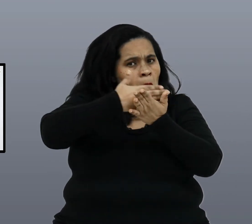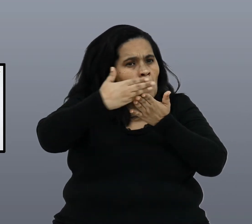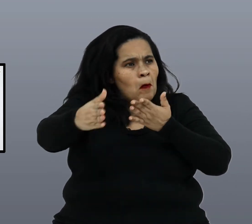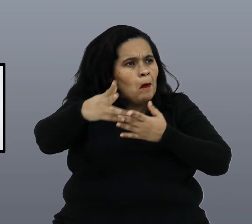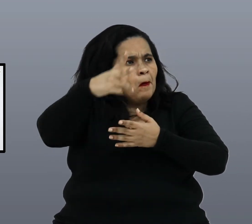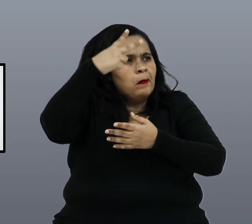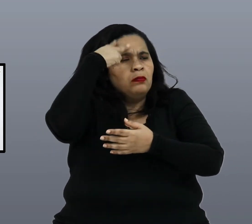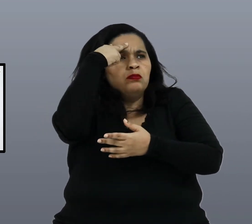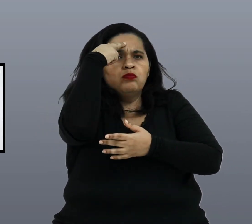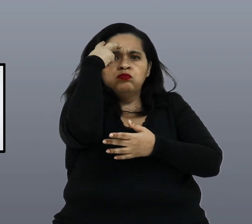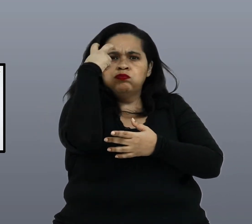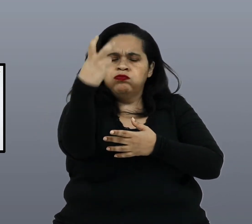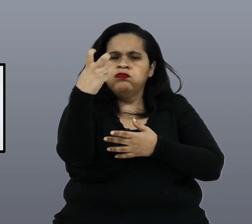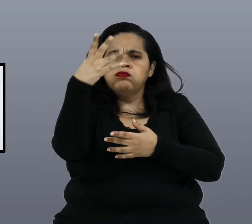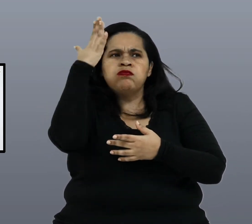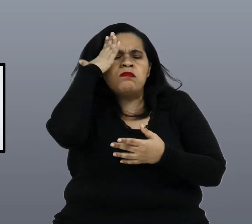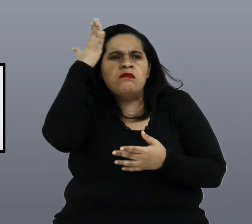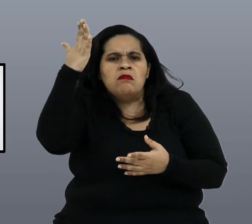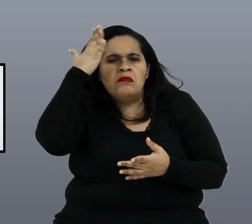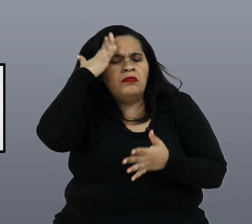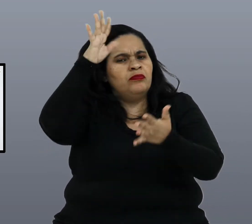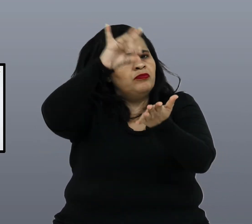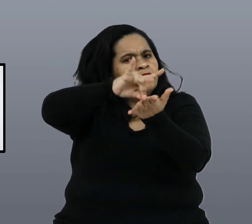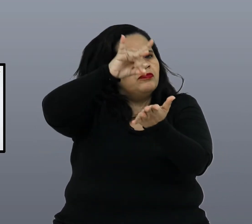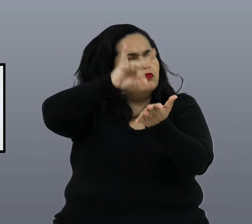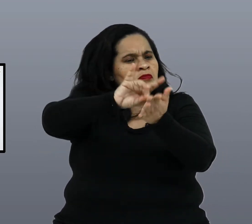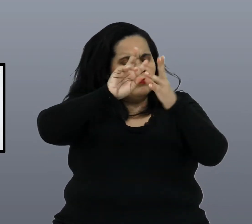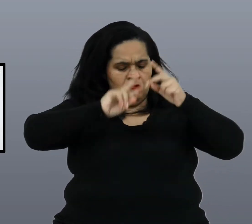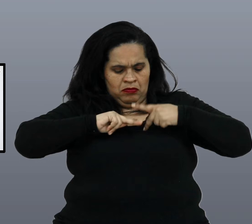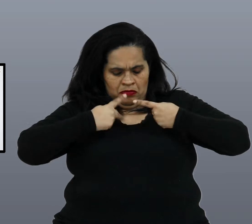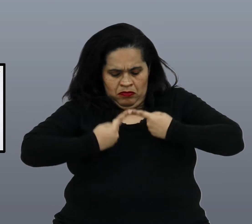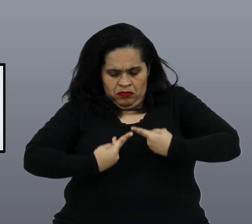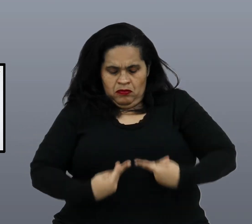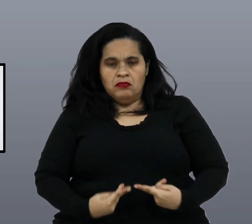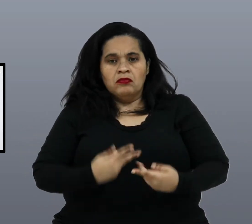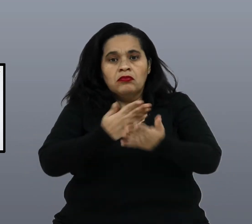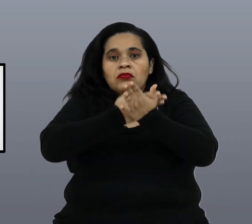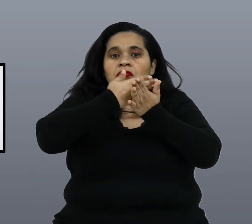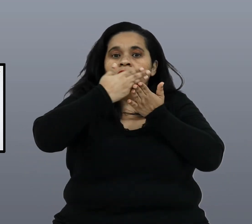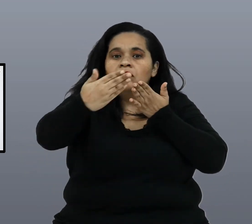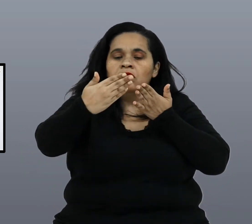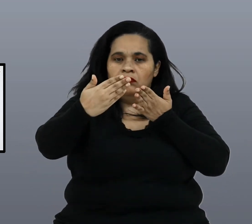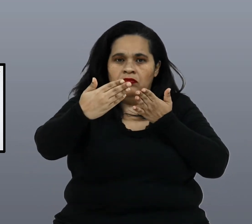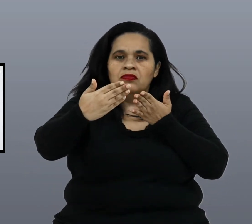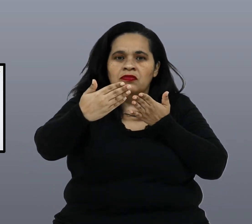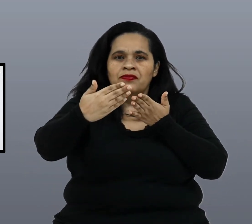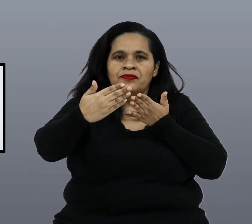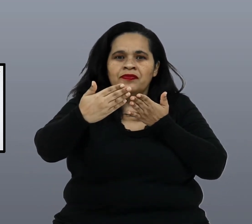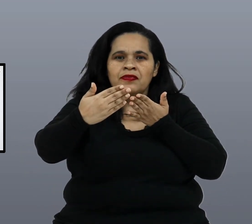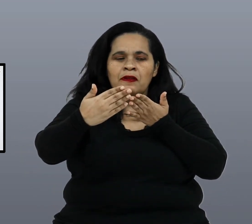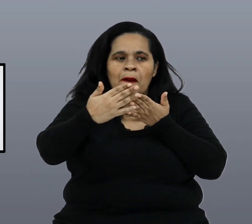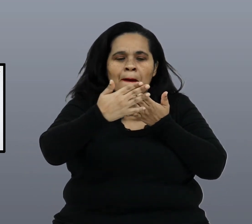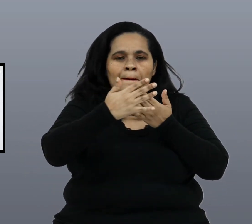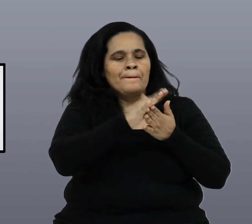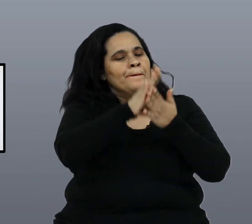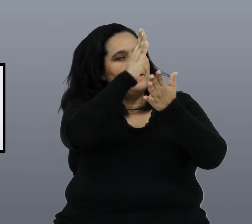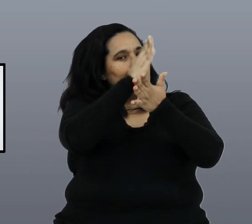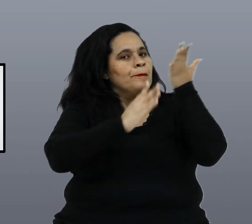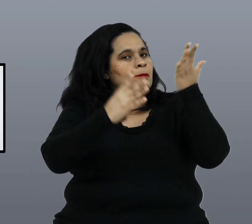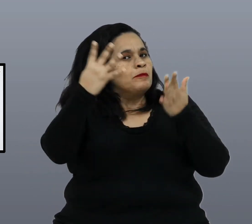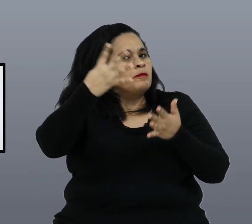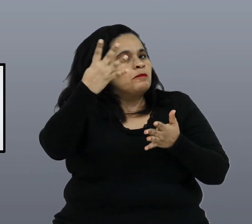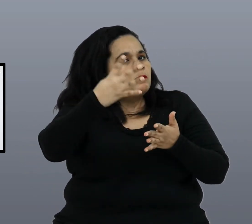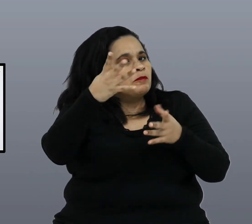ele voltou ao seu estado humano, né? E contemplando lá no capítulo 4, você vai